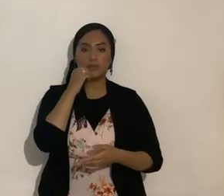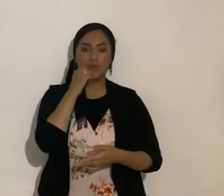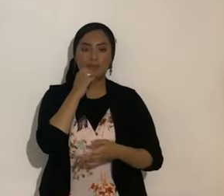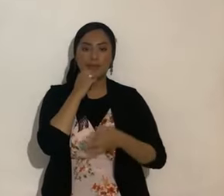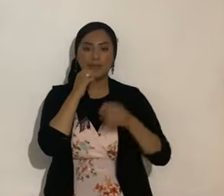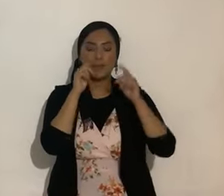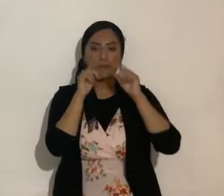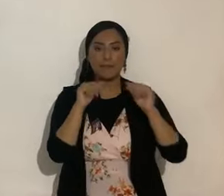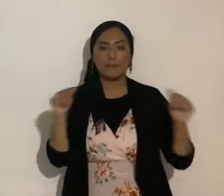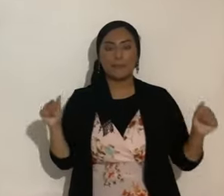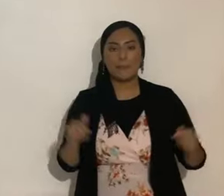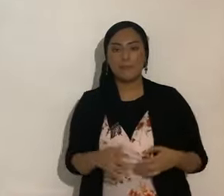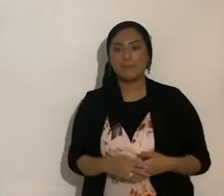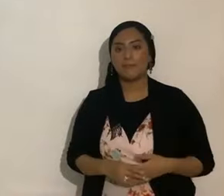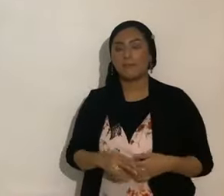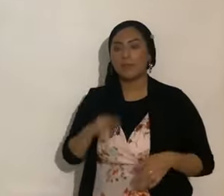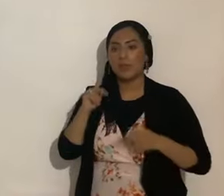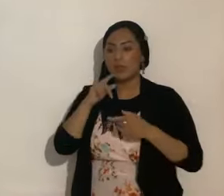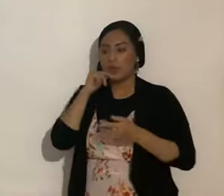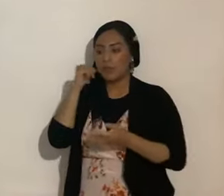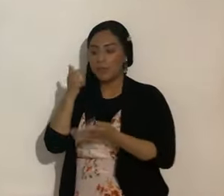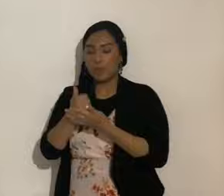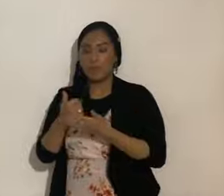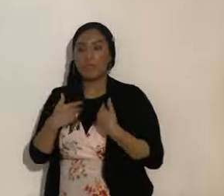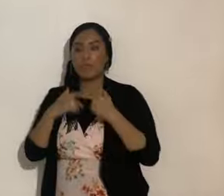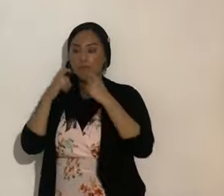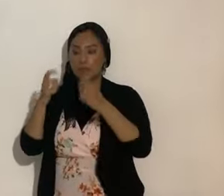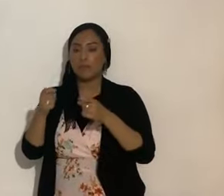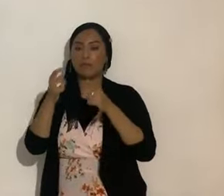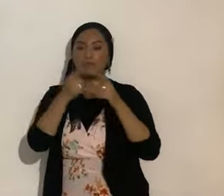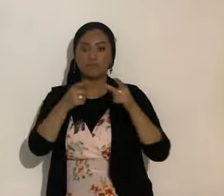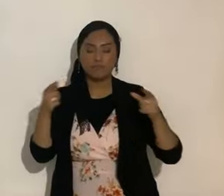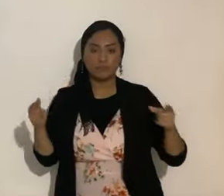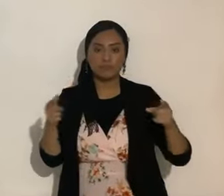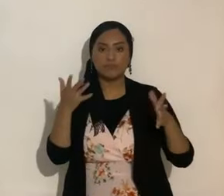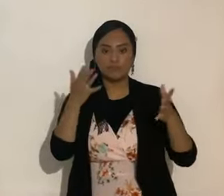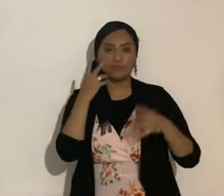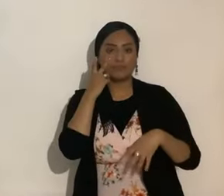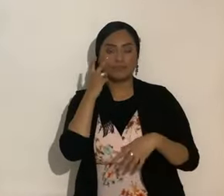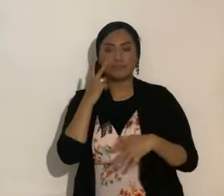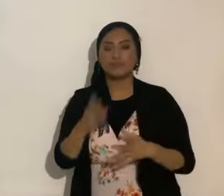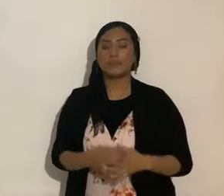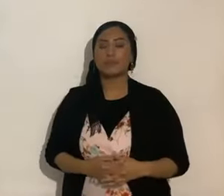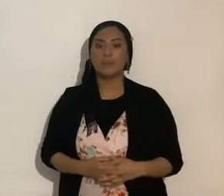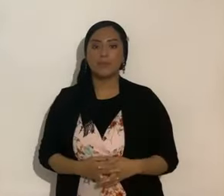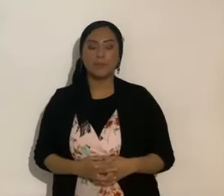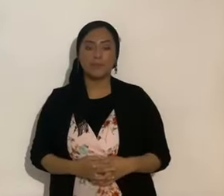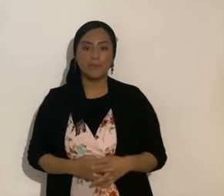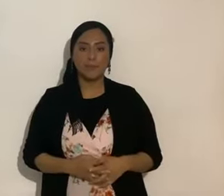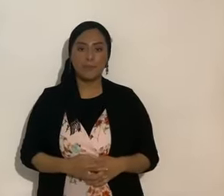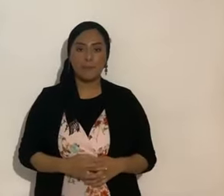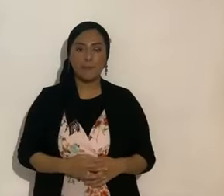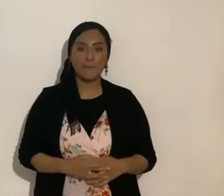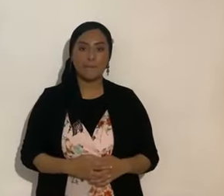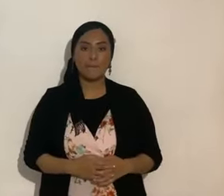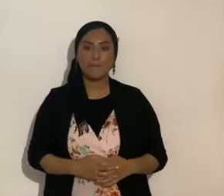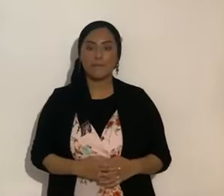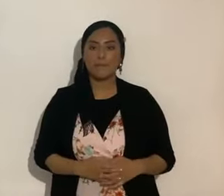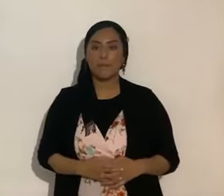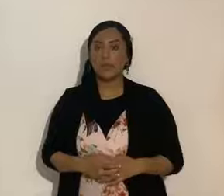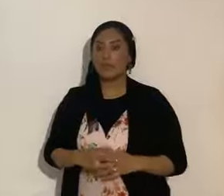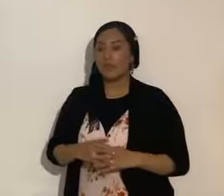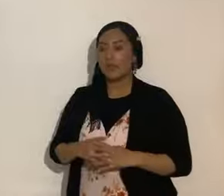etcétera, etcétera, etcétera. Los que administran, los que tienen don de lenguas, etcétera, etcétera. ¿Se dan cuenta? ¿Sí? Una cosa es los